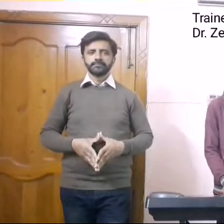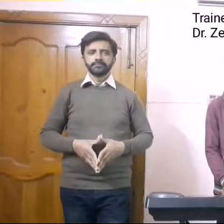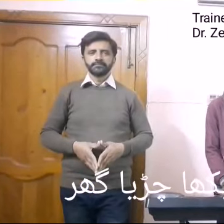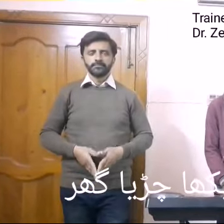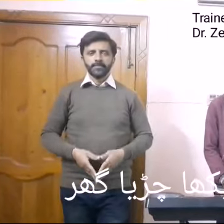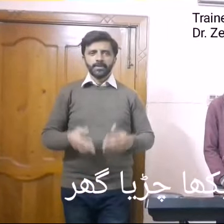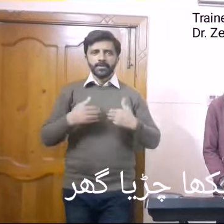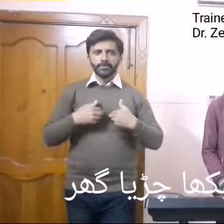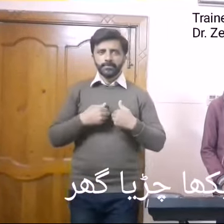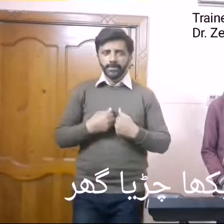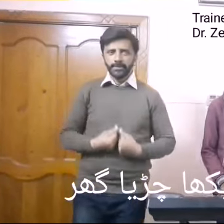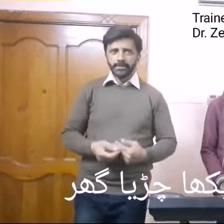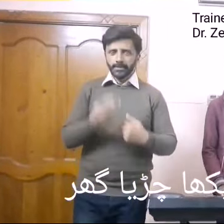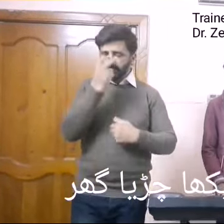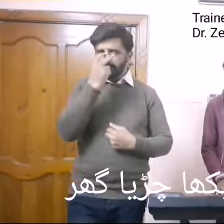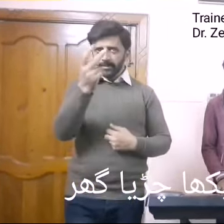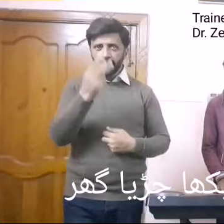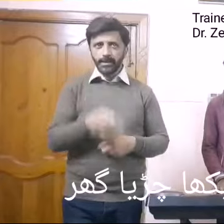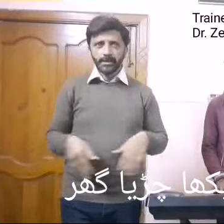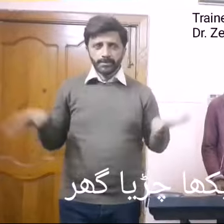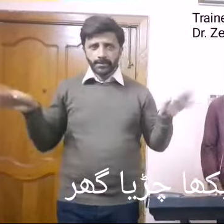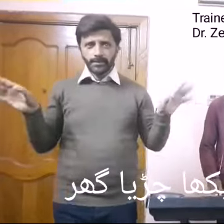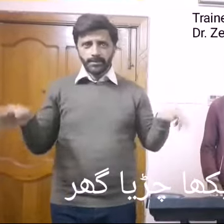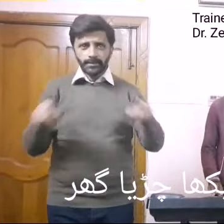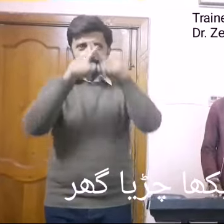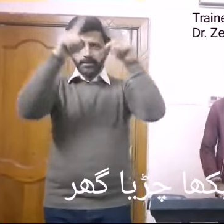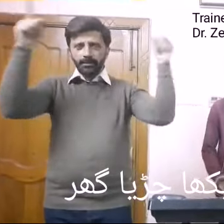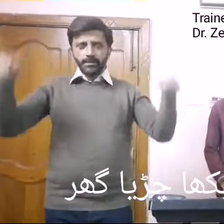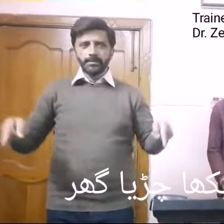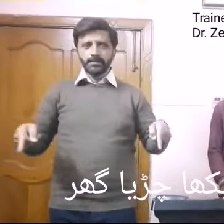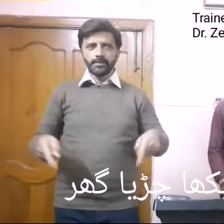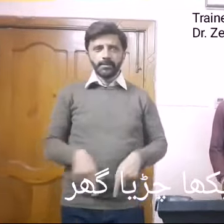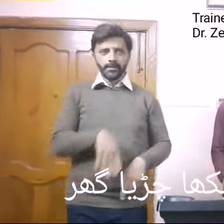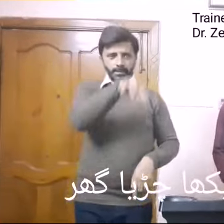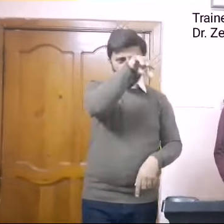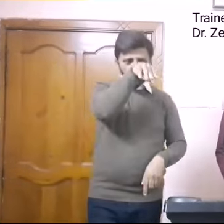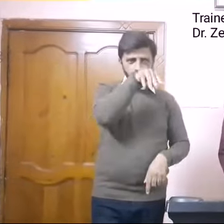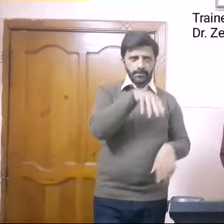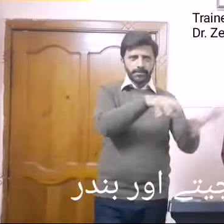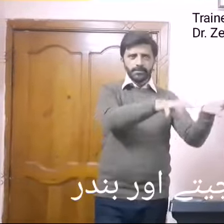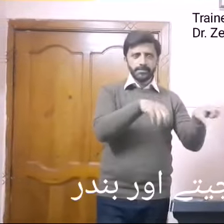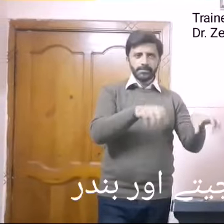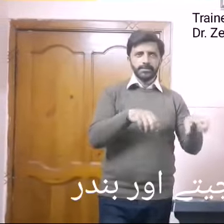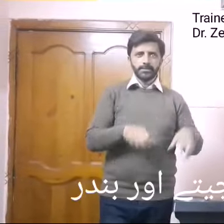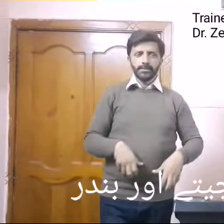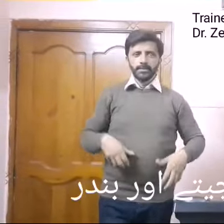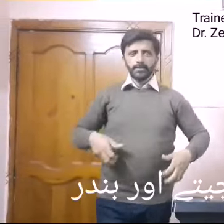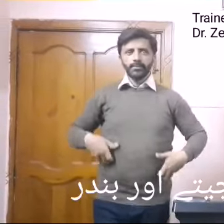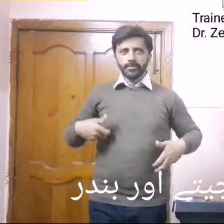हम देने का जिर्यादर आती जीते और